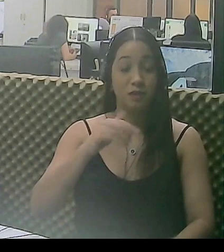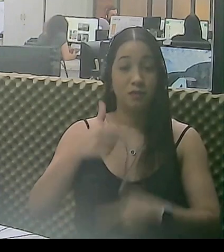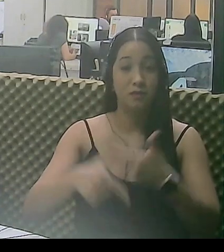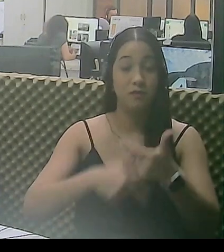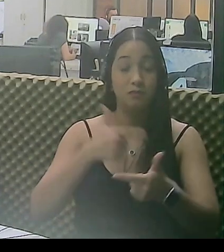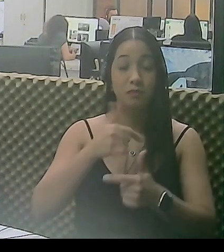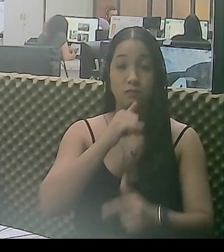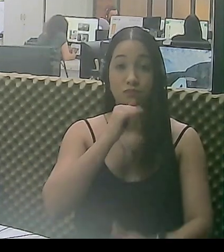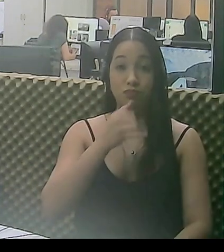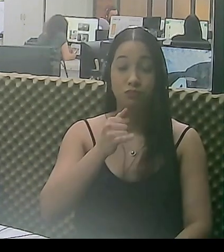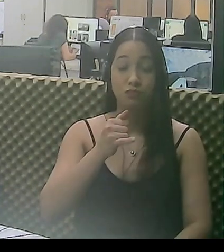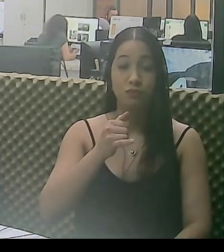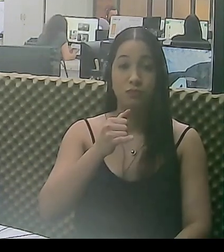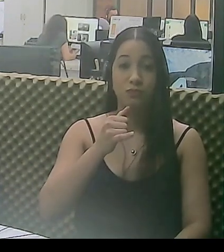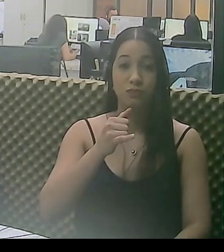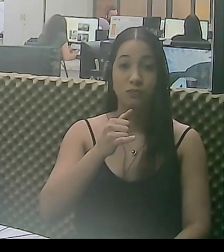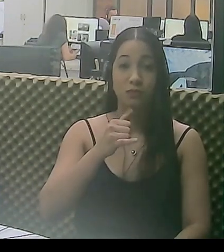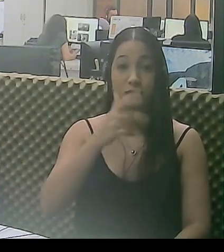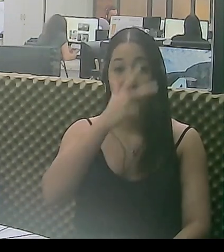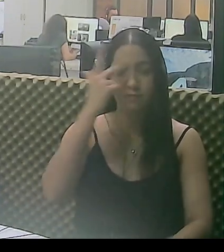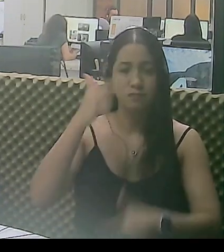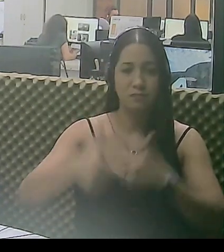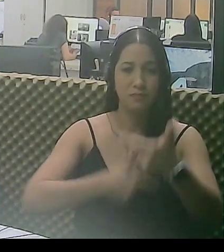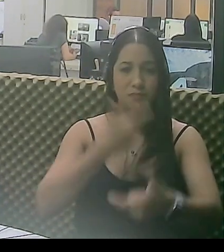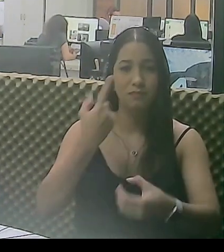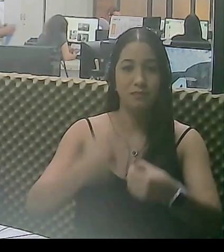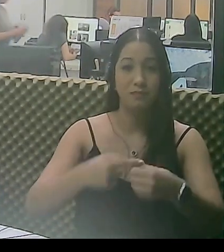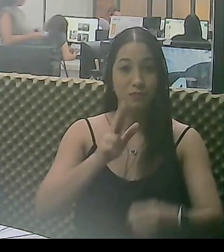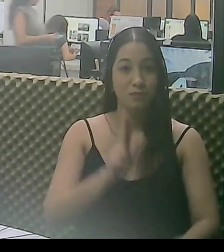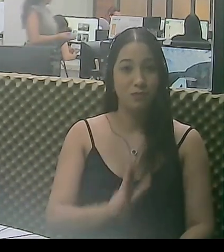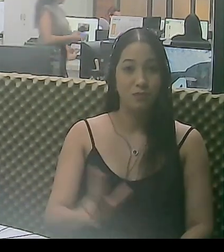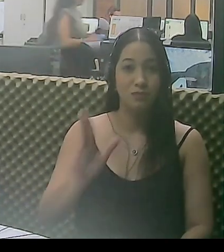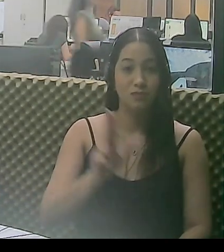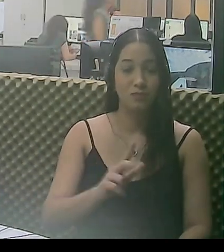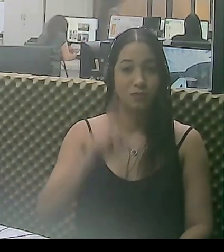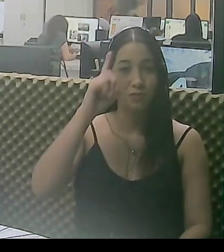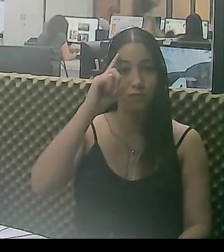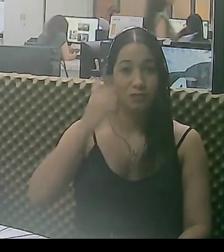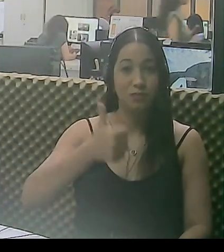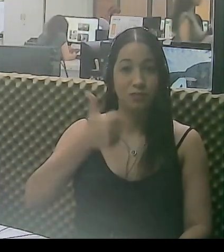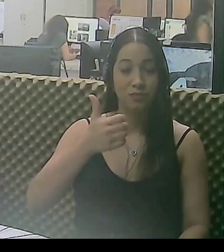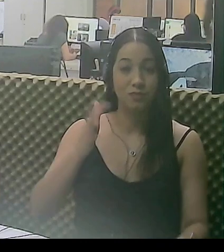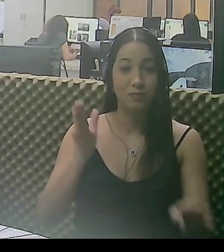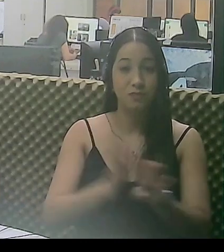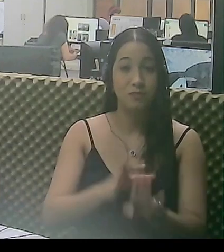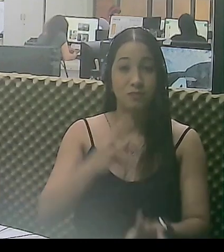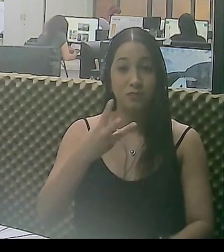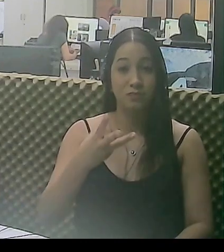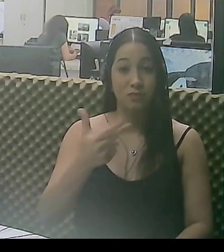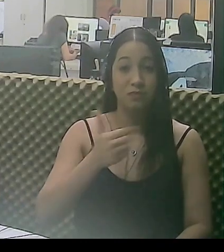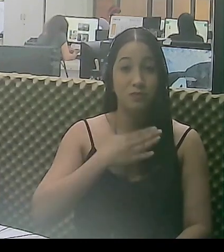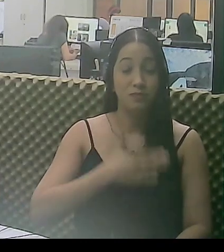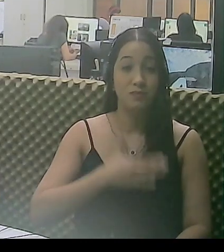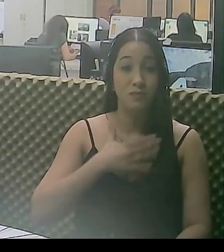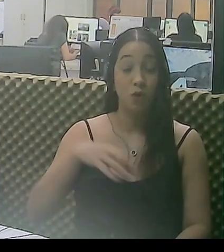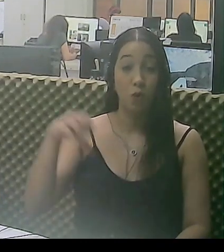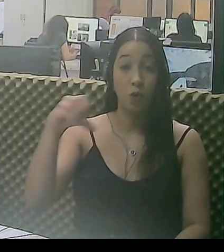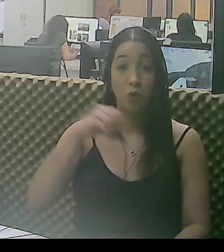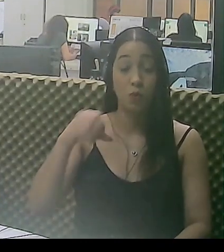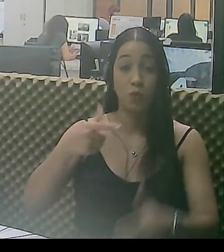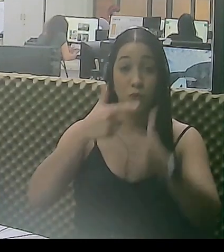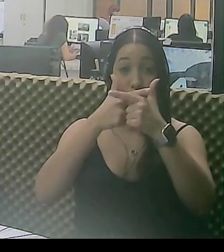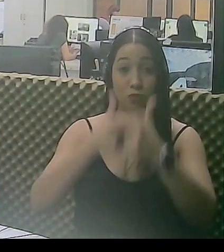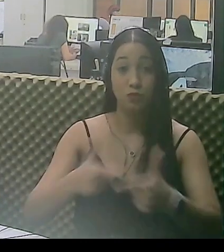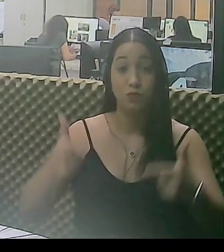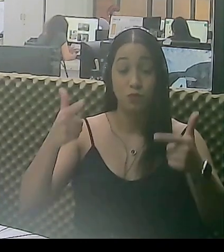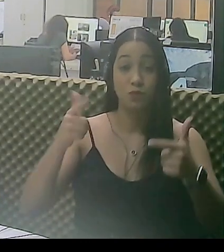eletrônicas emitidas por prestadores de serviços da cidade entre os dias primeiro e 31 de agosto concorre ao 9º sorteio do